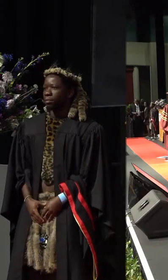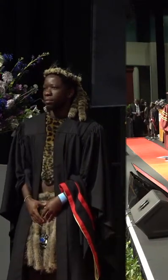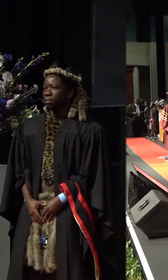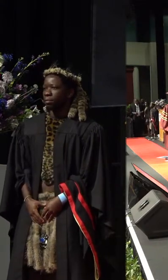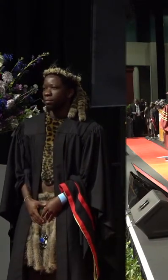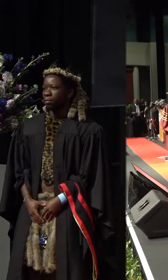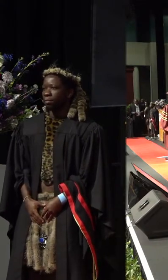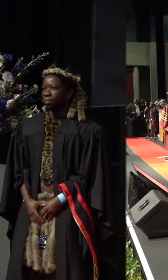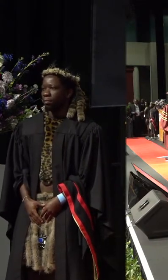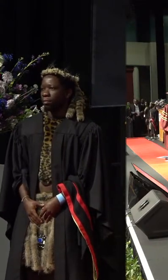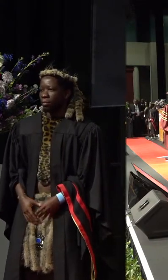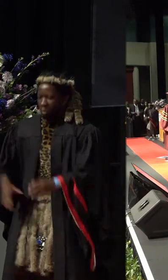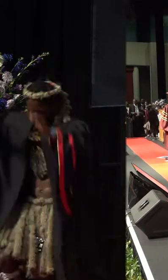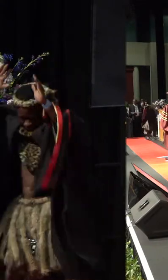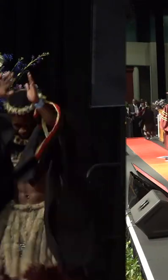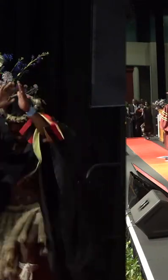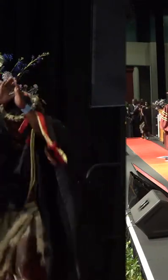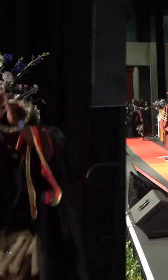Mcebo Makhaye.